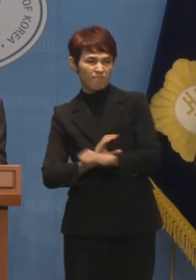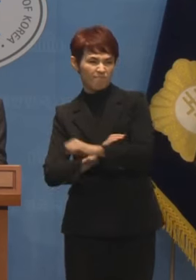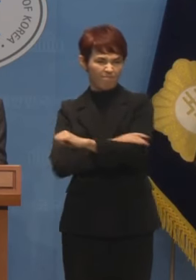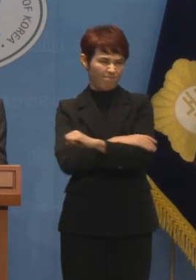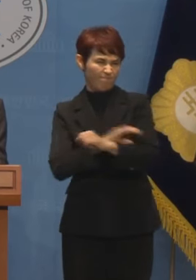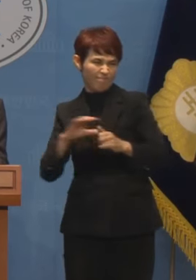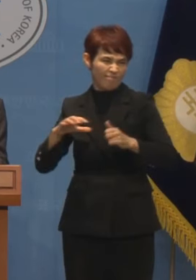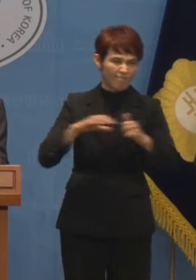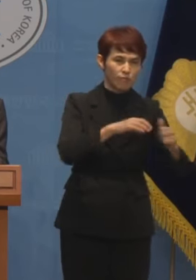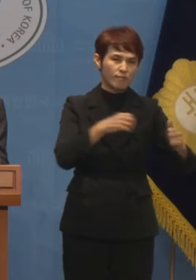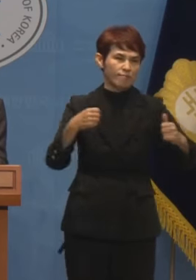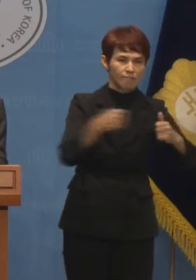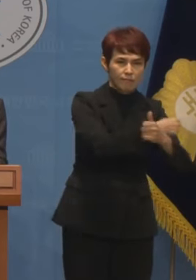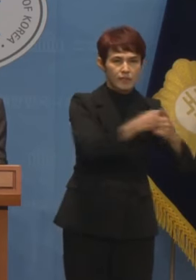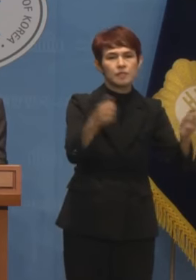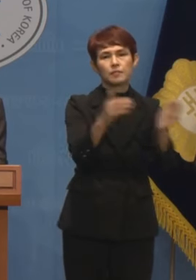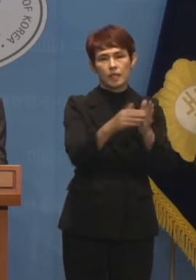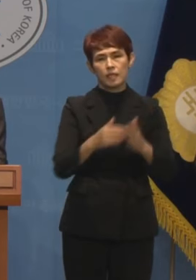발생한 것입니다.